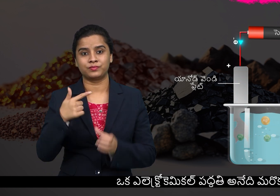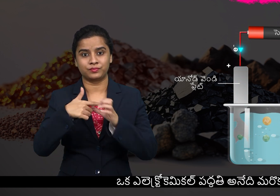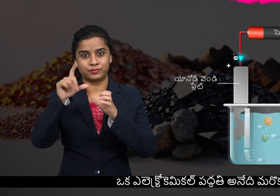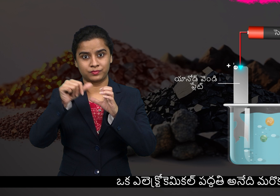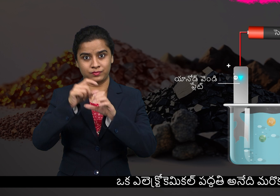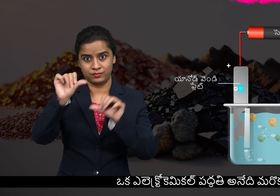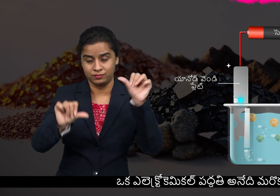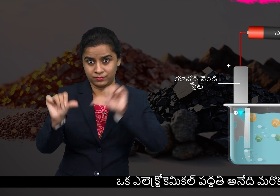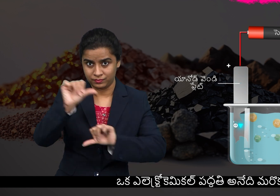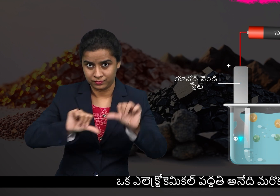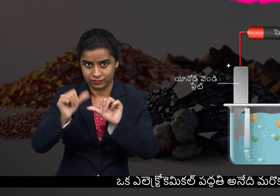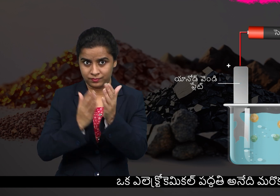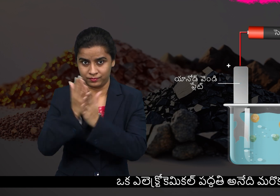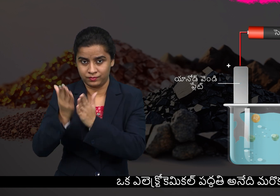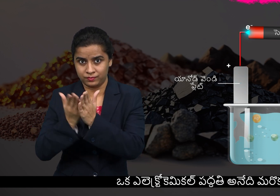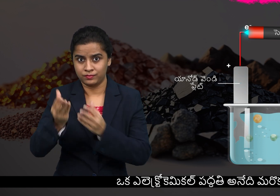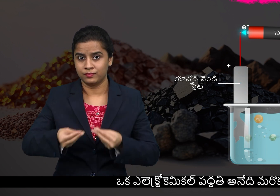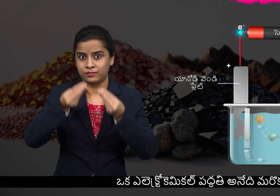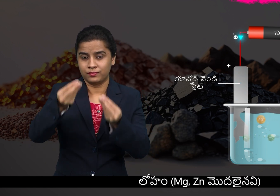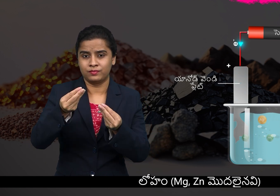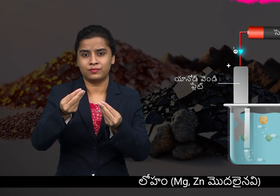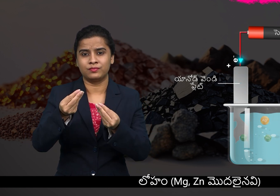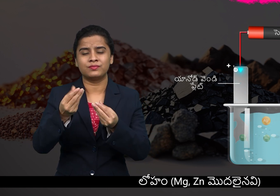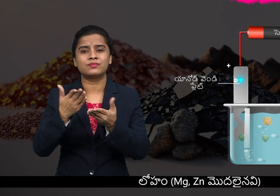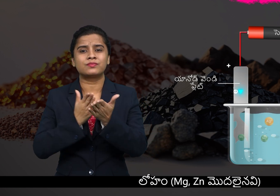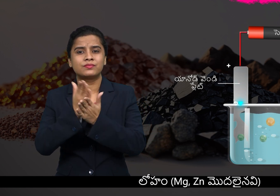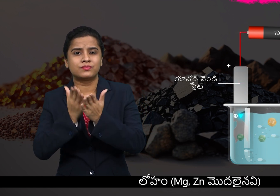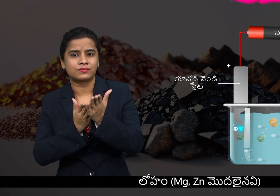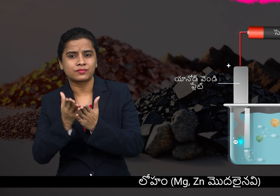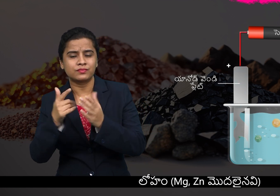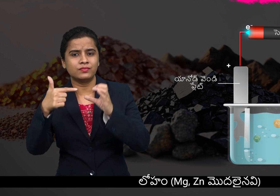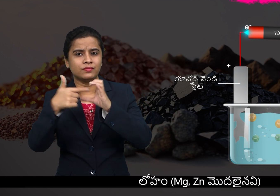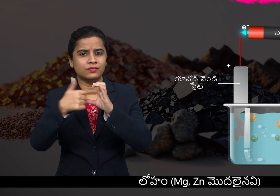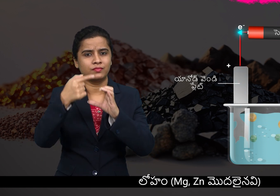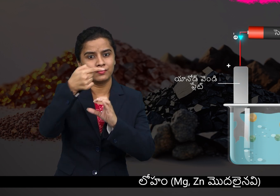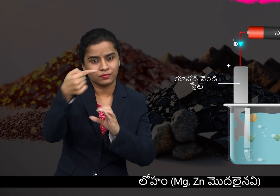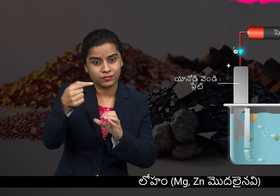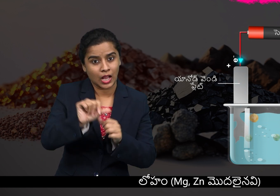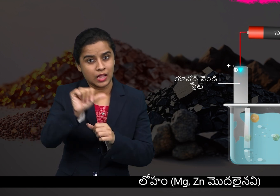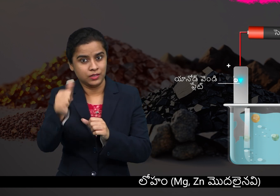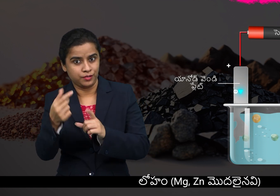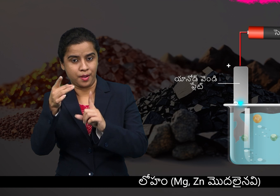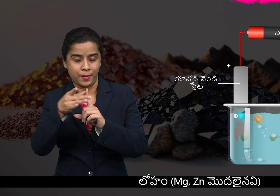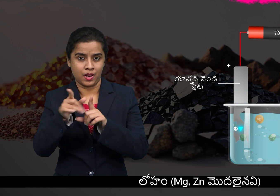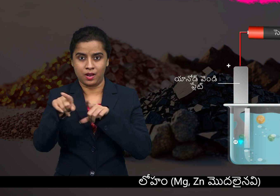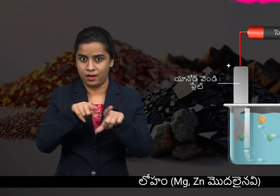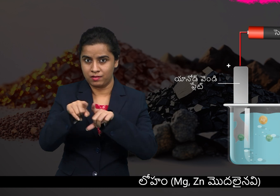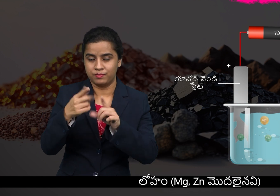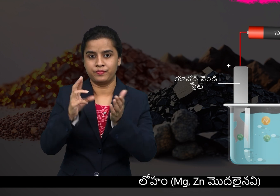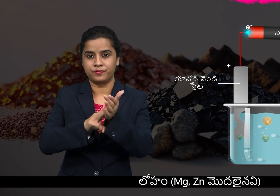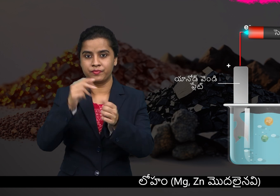ఒక ఎలక్ట్రోకెమికల్ పద్ధతి అనేది మరొక లోహం ఎంజీ, జెడ్ఎన్ మొదలైనవి